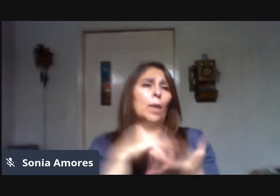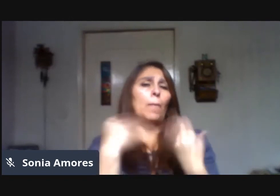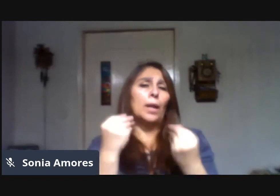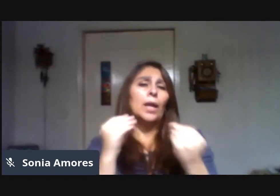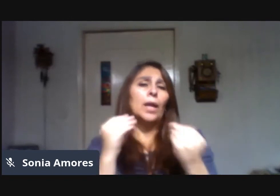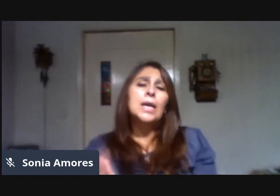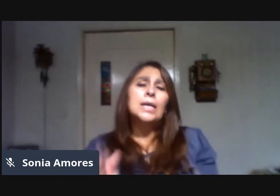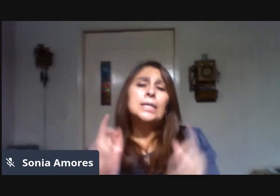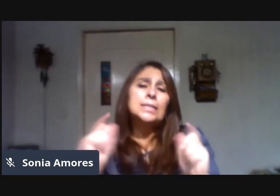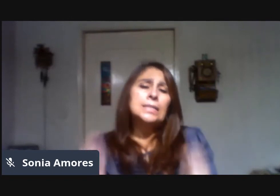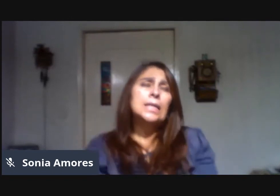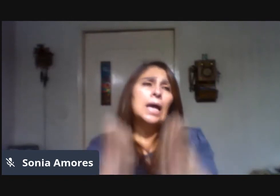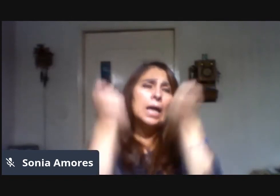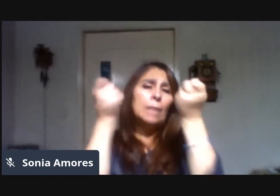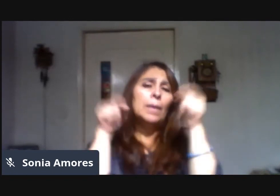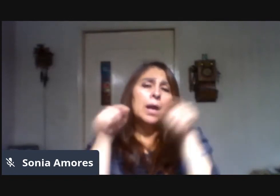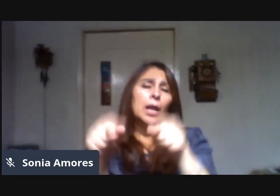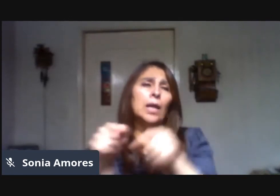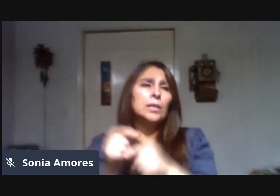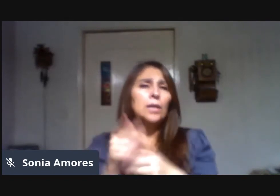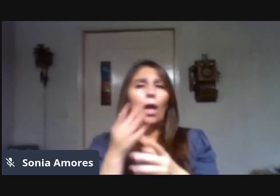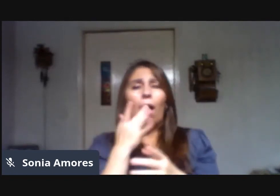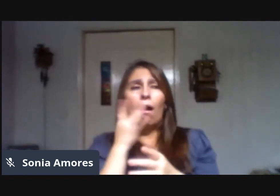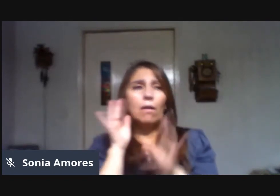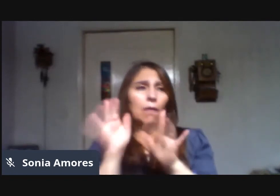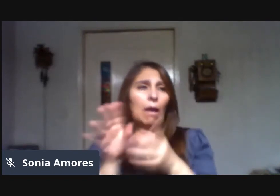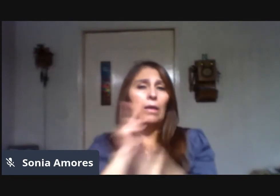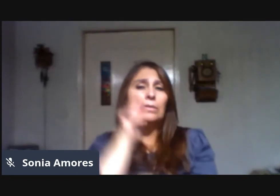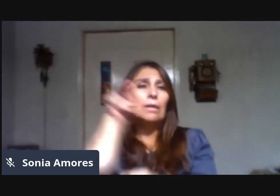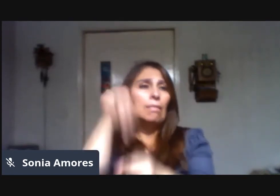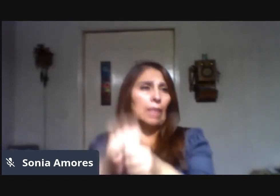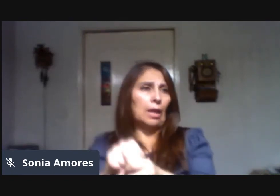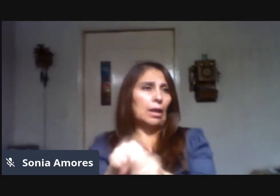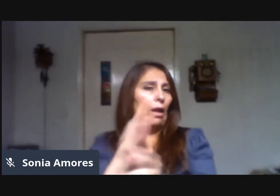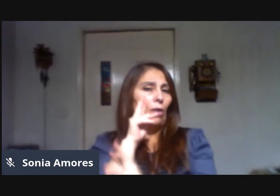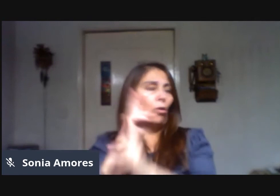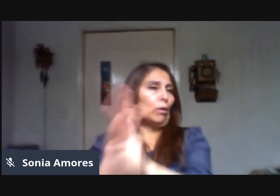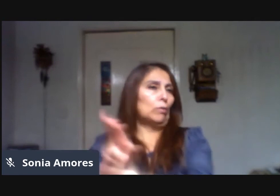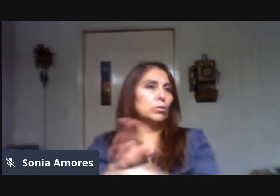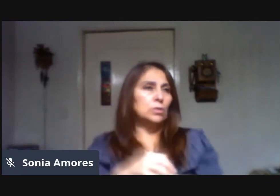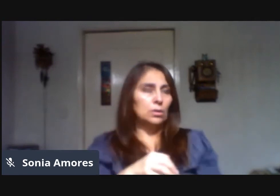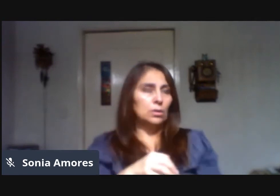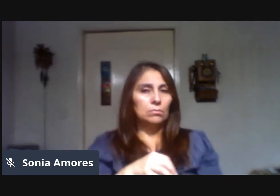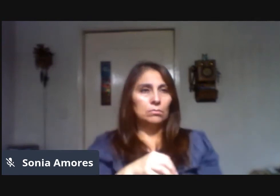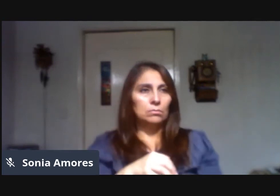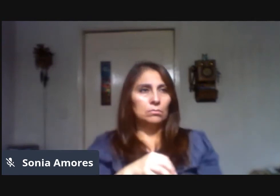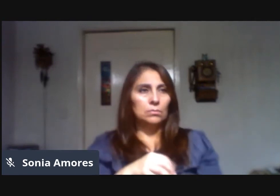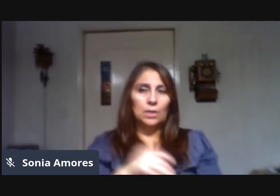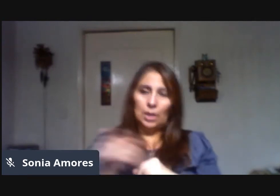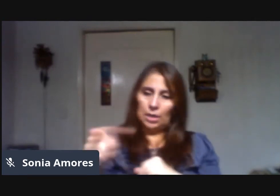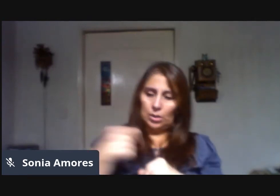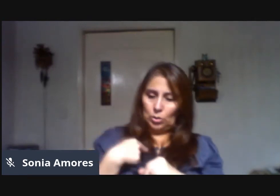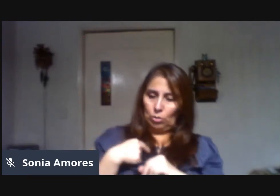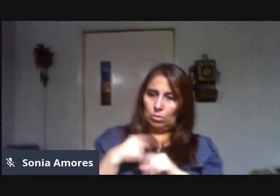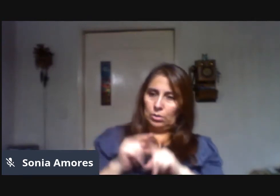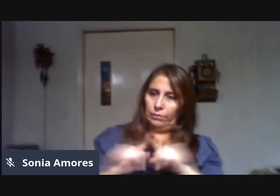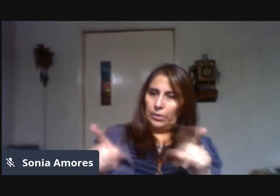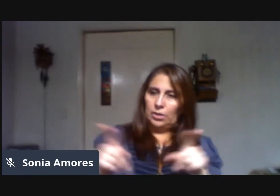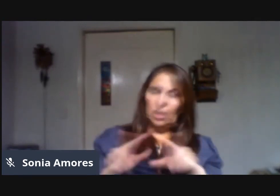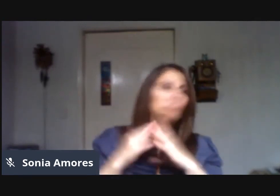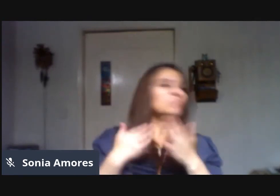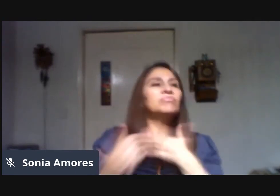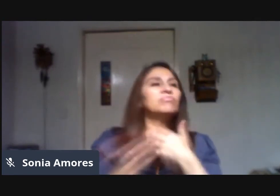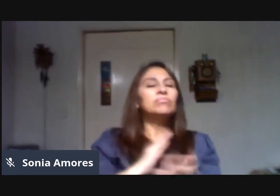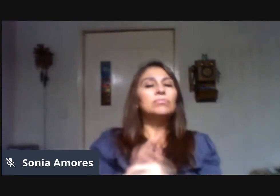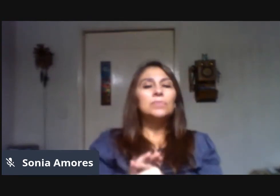subdesarrollado bárbaro indígena que no reconoció, que no supo reconocer en la diferencia. Y lo asesina, y sin embargo el